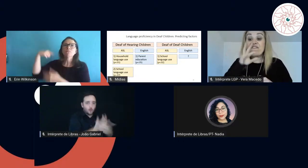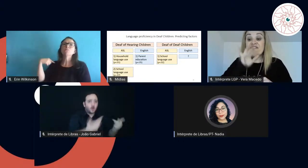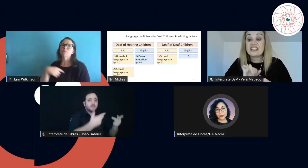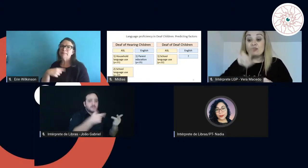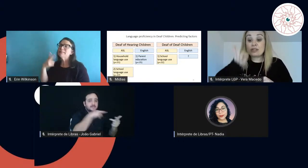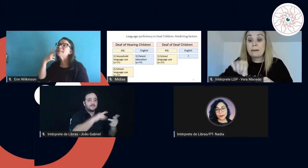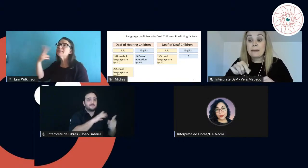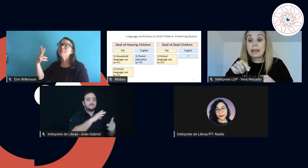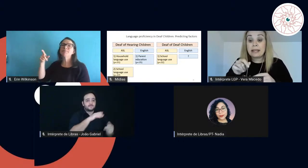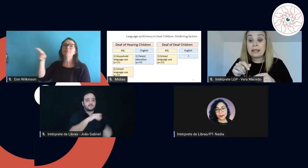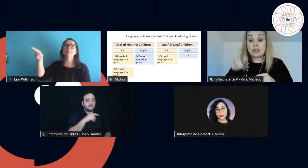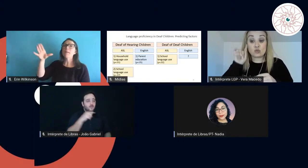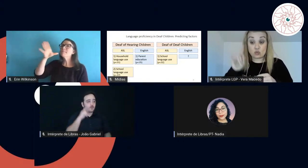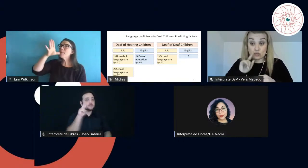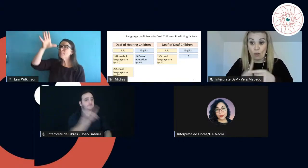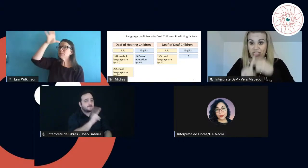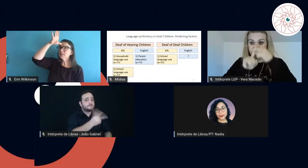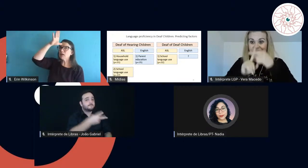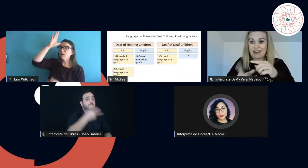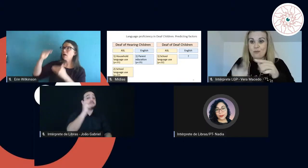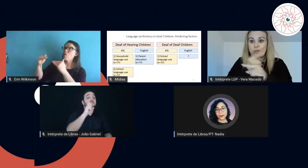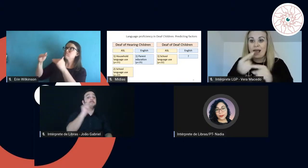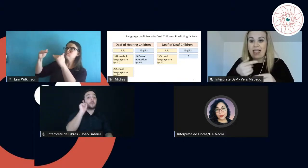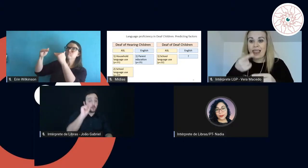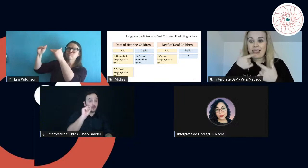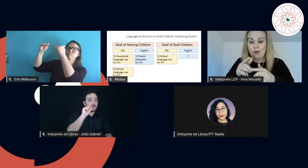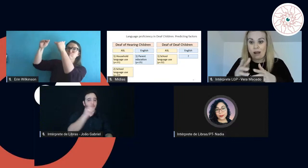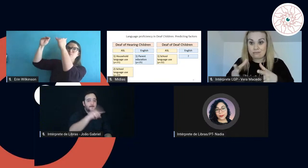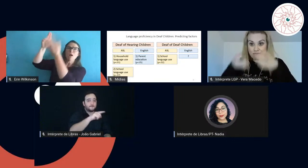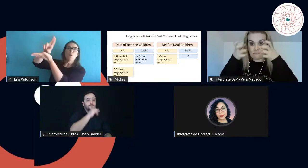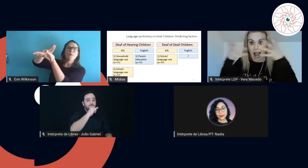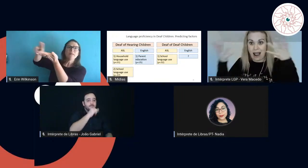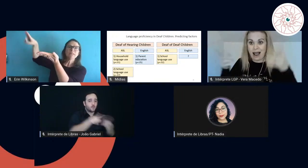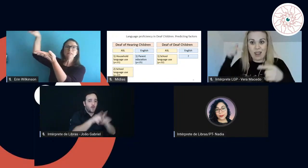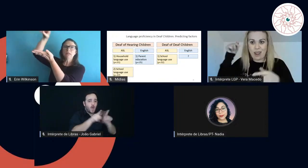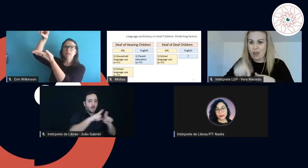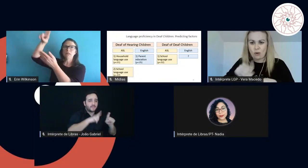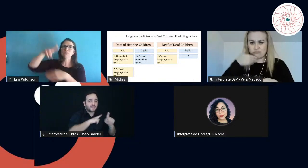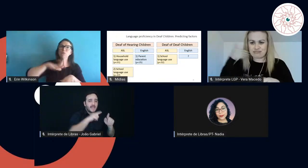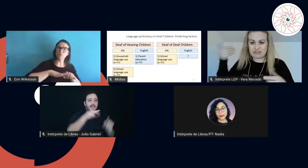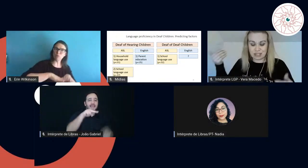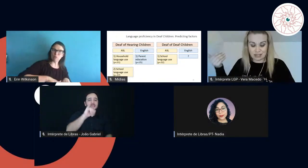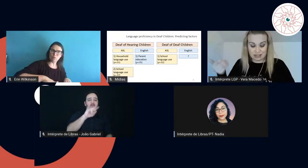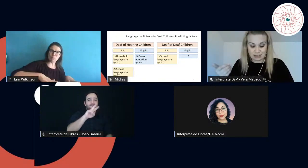ambiente propício, nós temos que